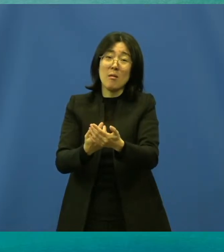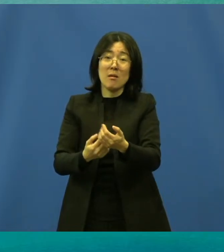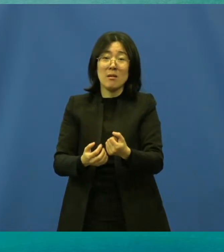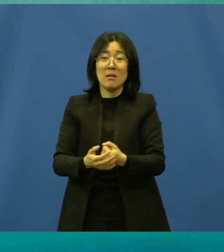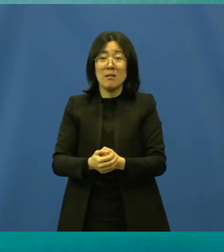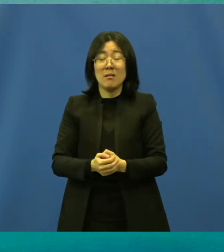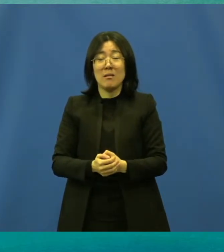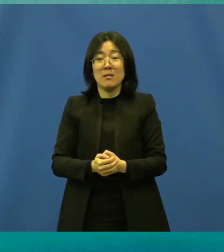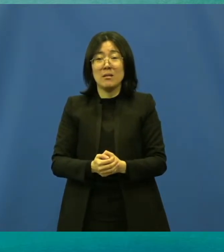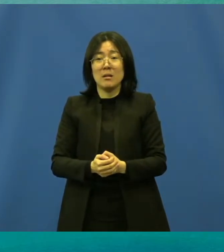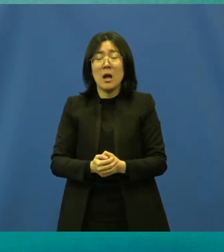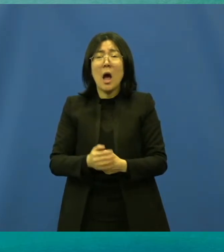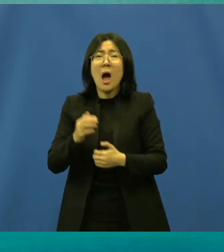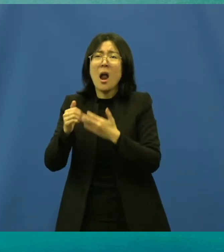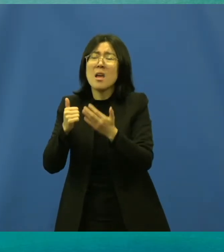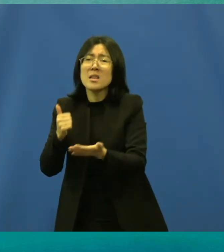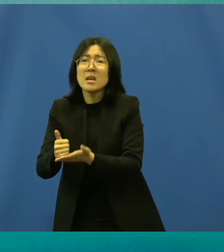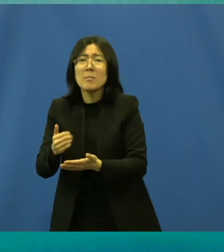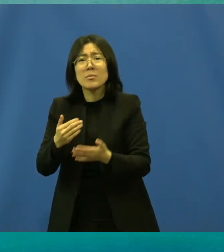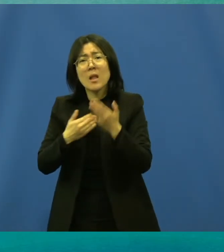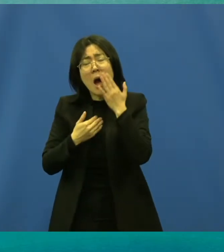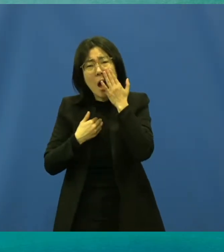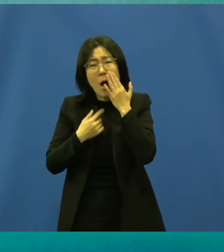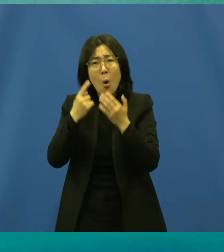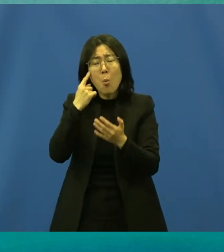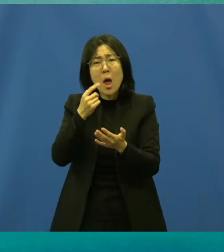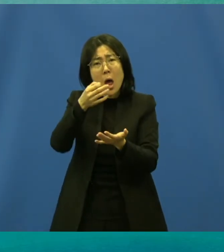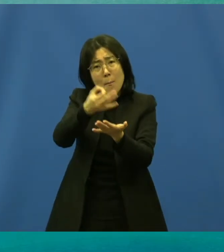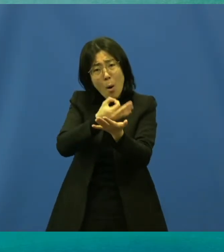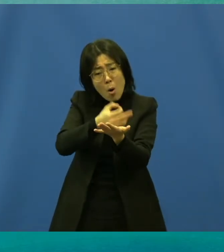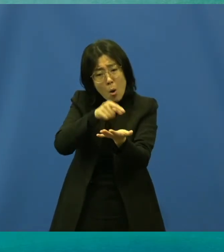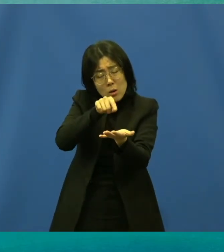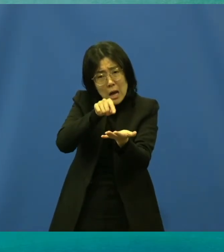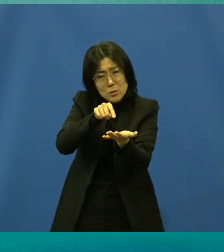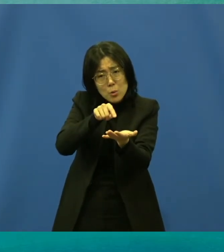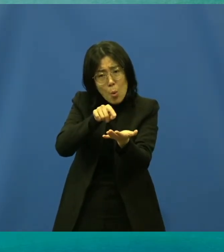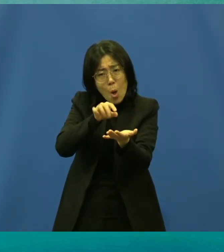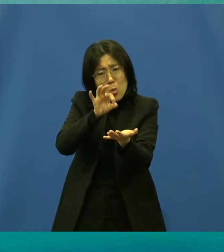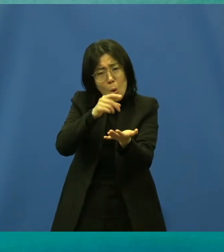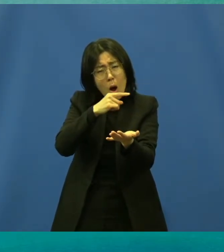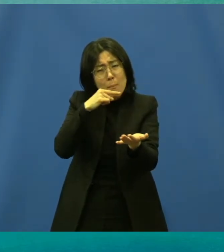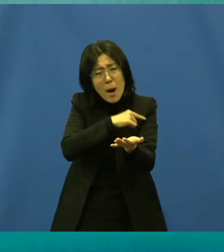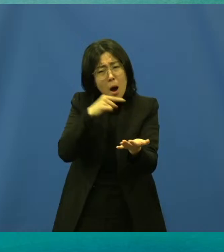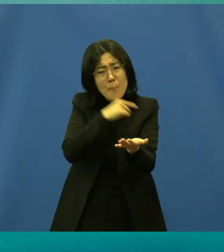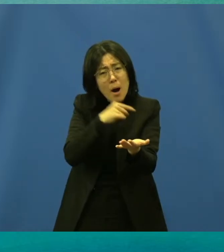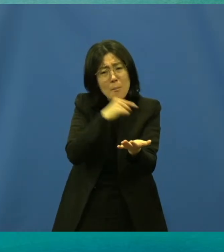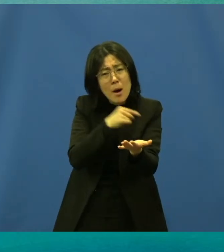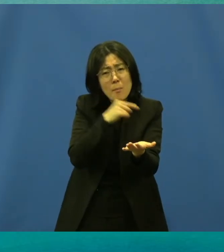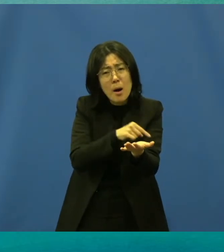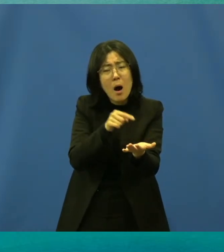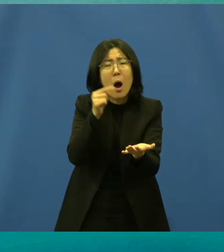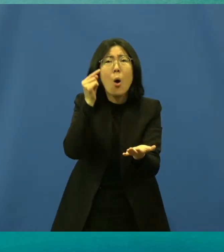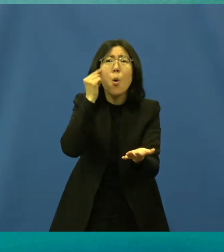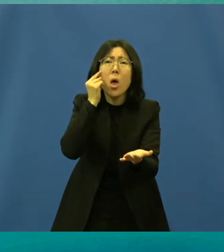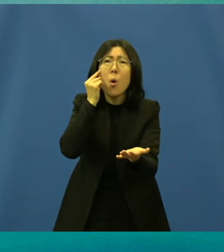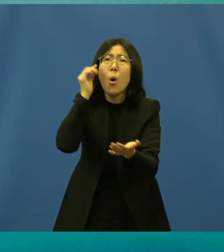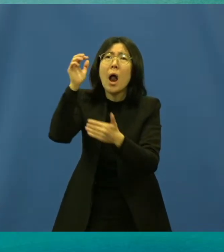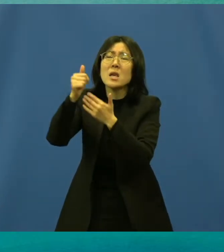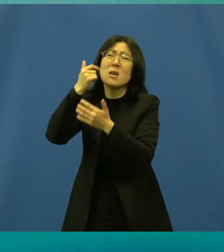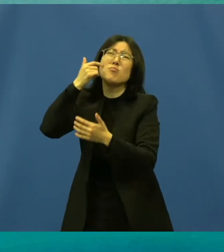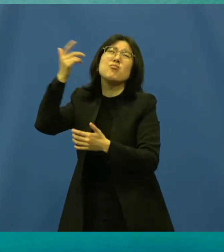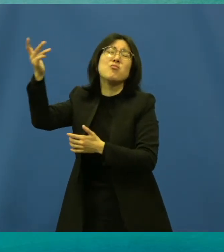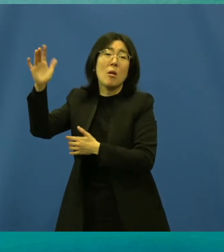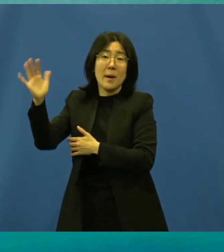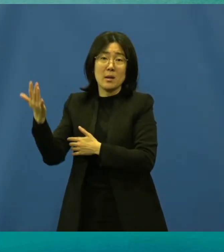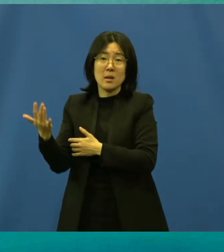내 삶에 일어나고 있는지 하나님에게 물으셔야 합니다.